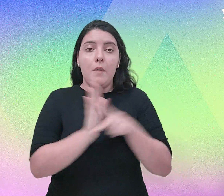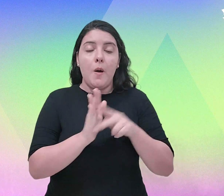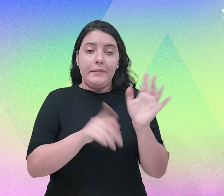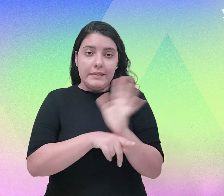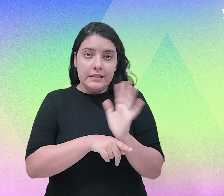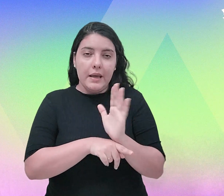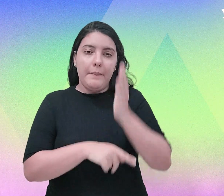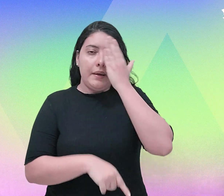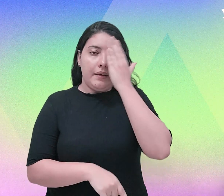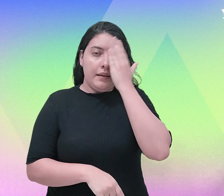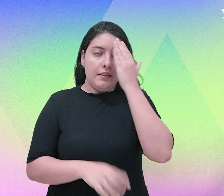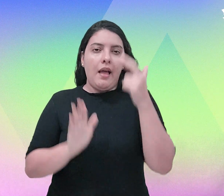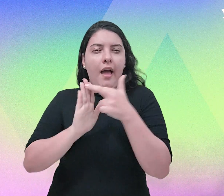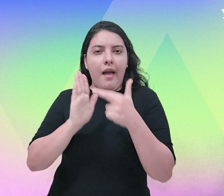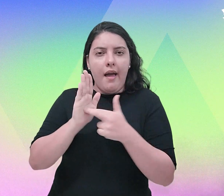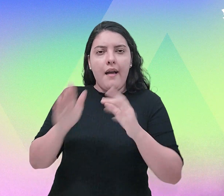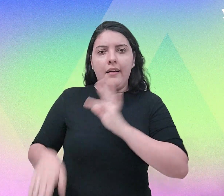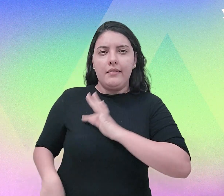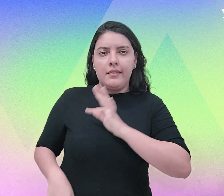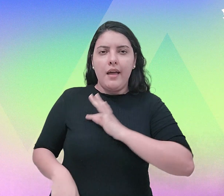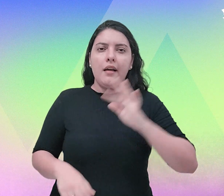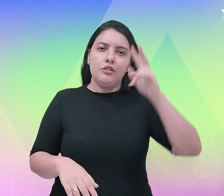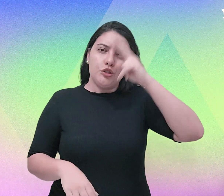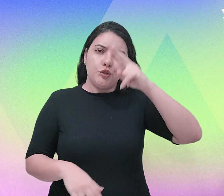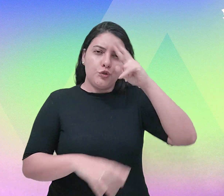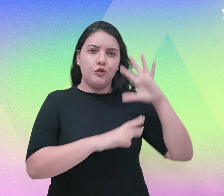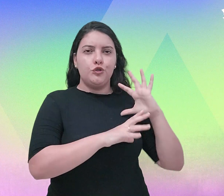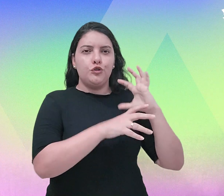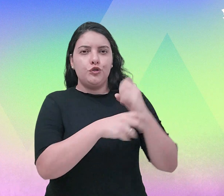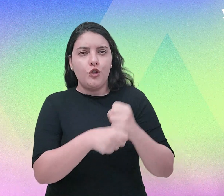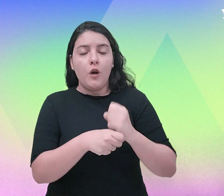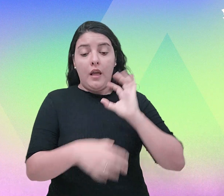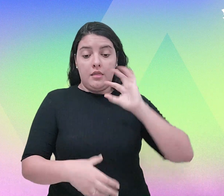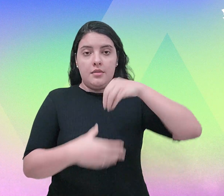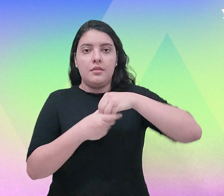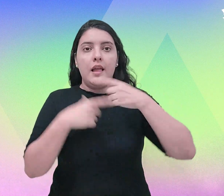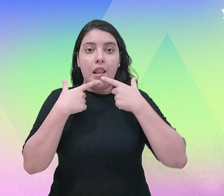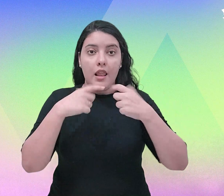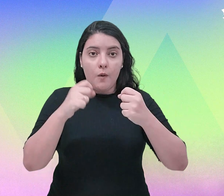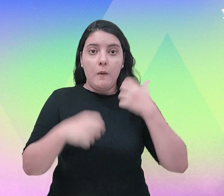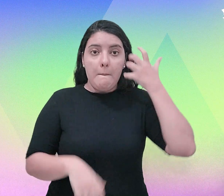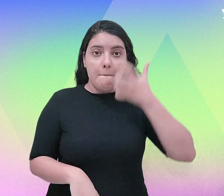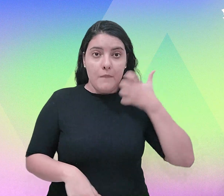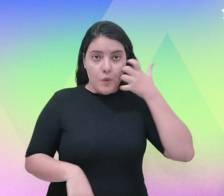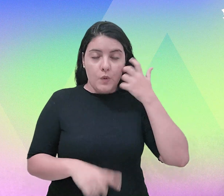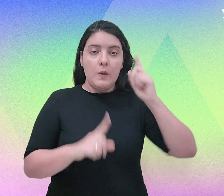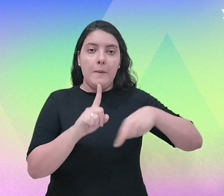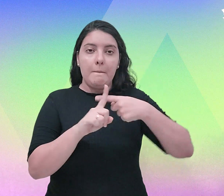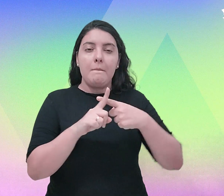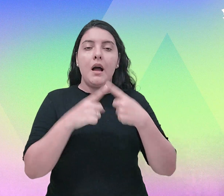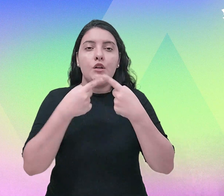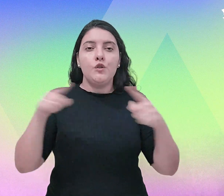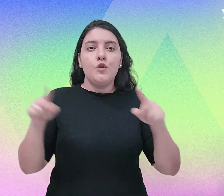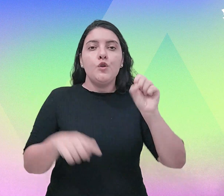entendendo os elementos técnicos e históricos que se envolvem nessa relação da linguagem musical e da sonoplastia ao